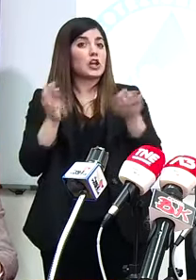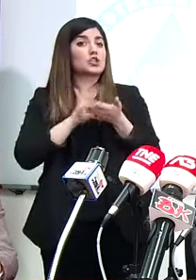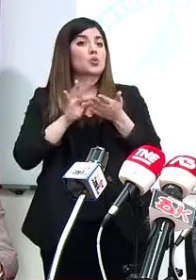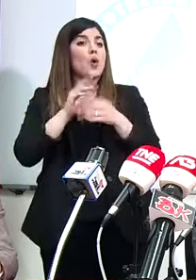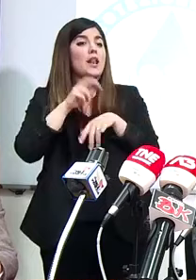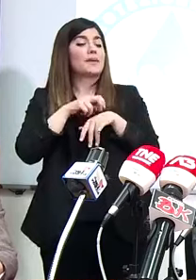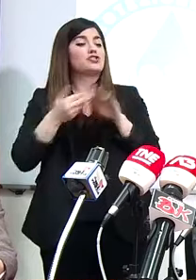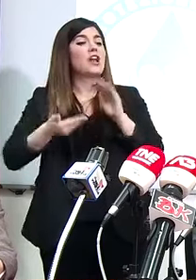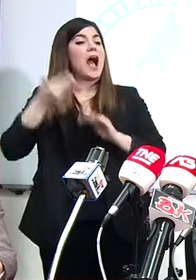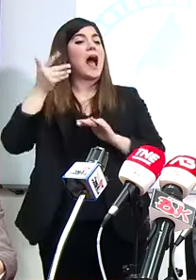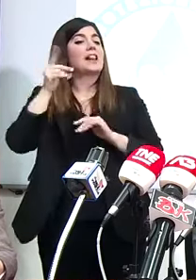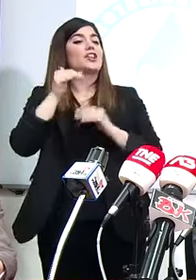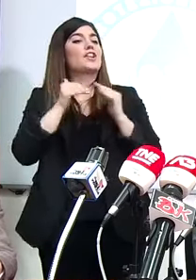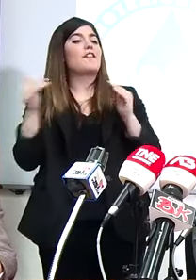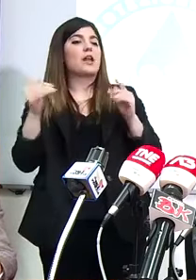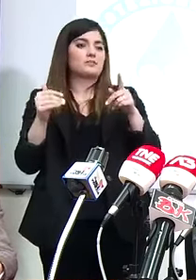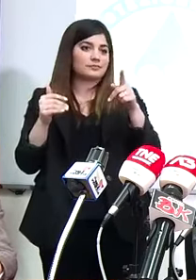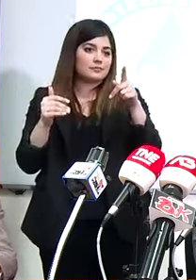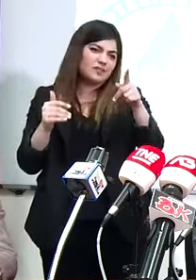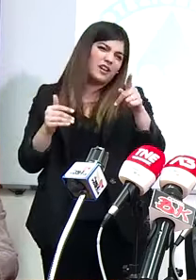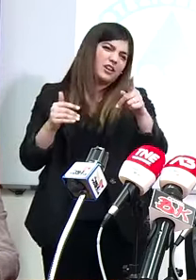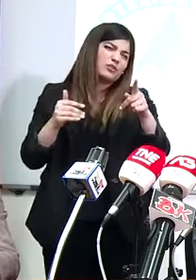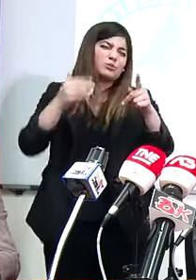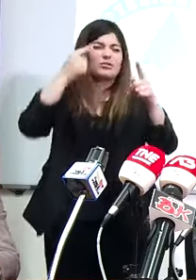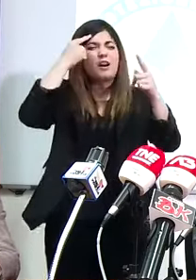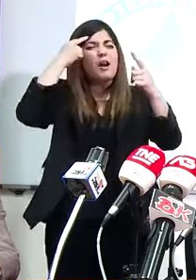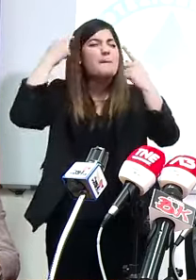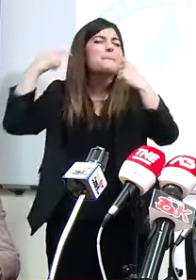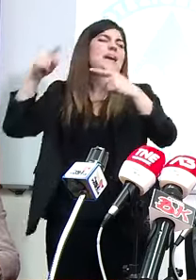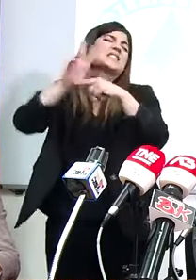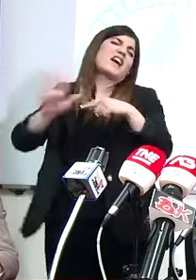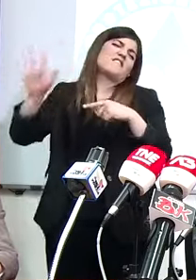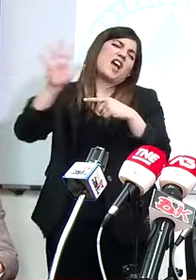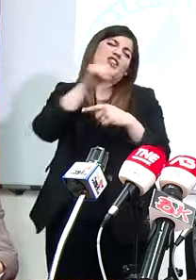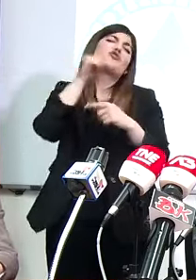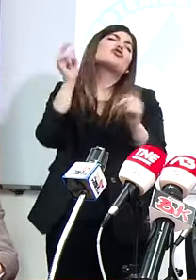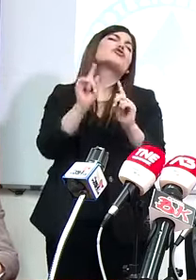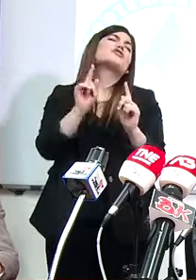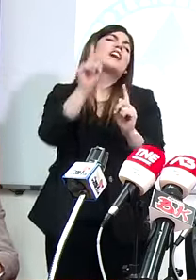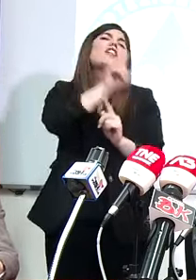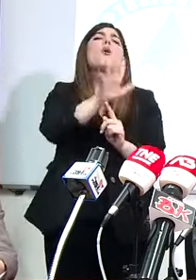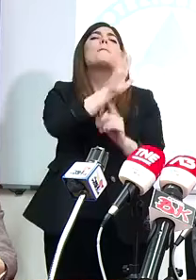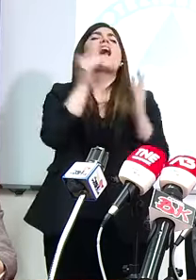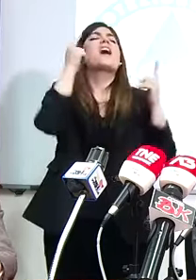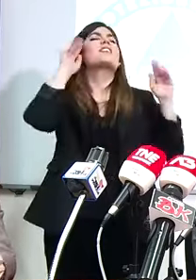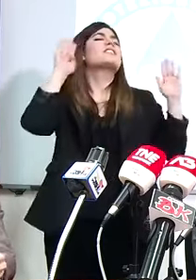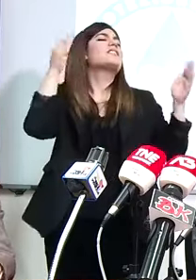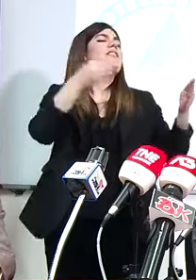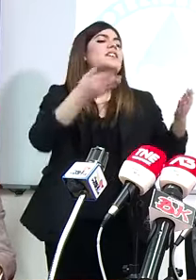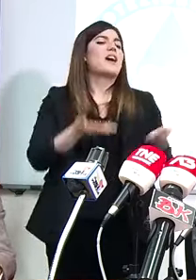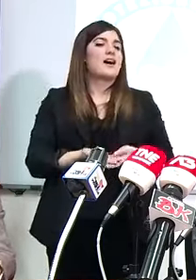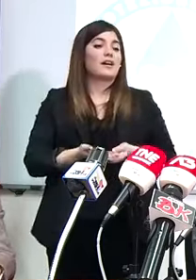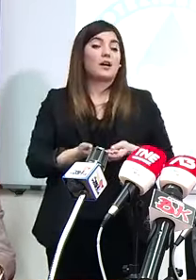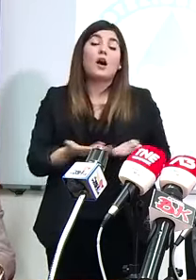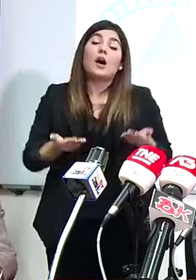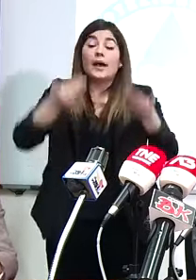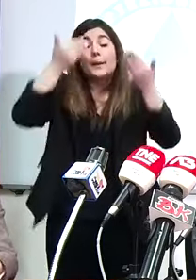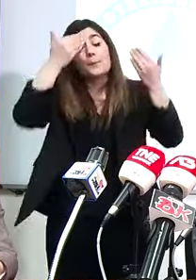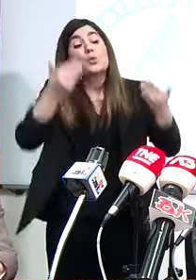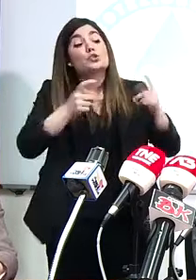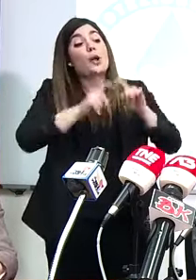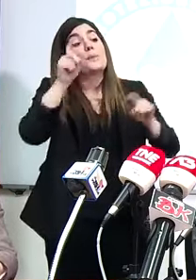di occuparsi del veneto passato di disastri della lombardia direi che purtroppo la statistica purtroppo ci